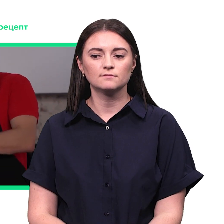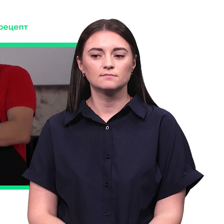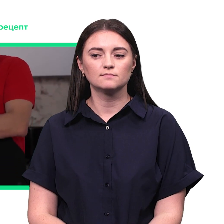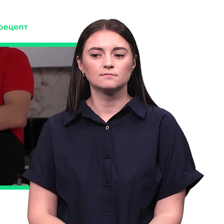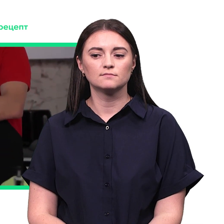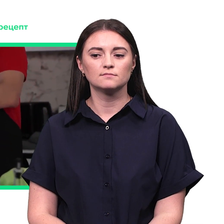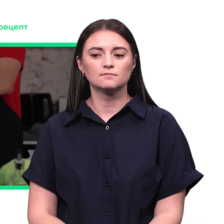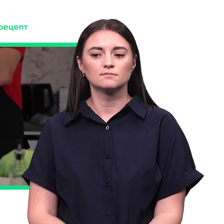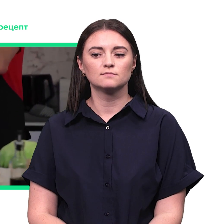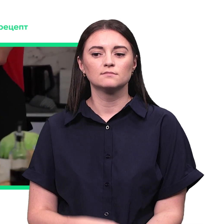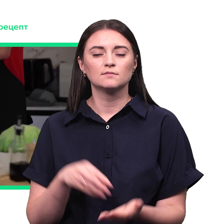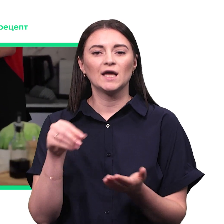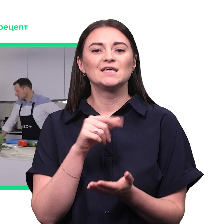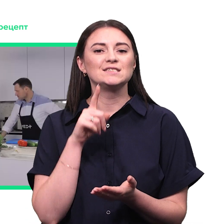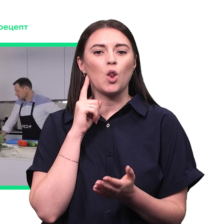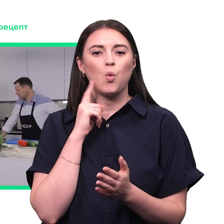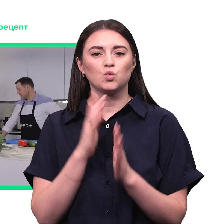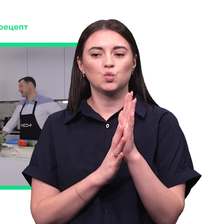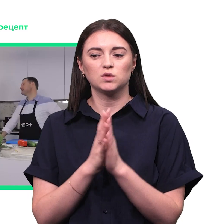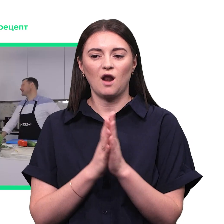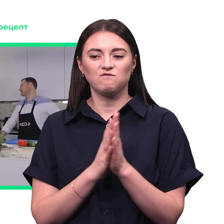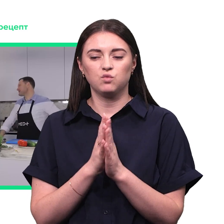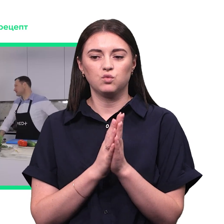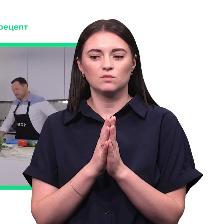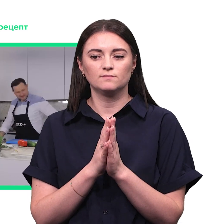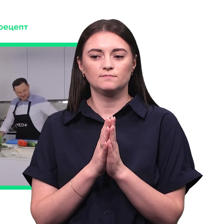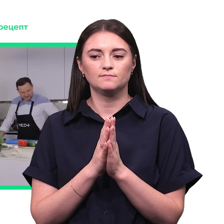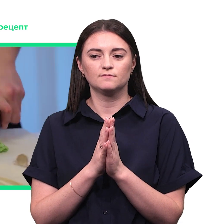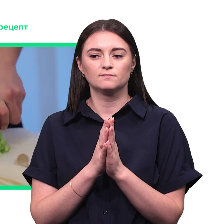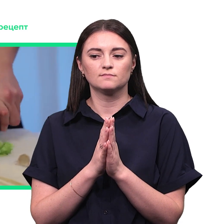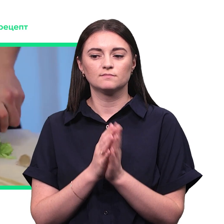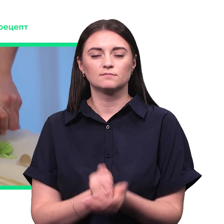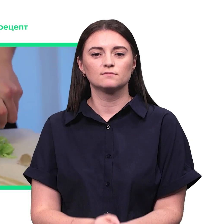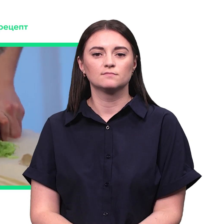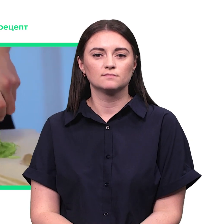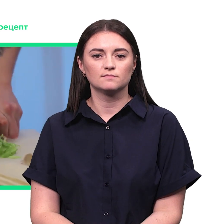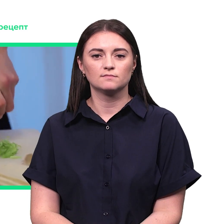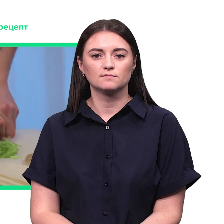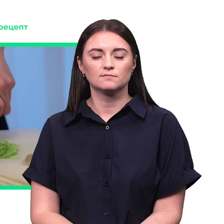делать? Никогда не сыпал зеленую траву. А какую траву сыпал? Подожди, честно.